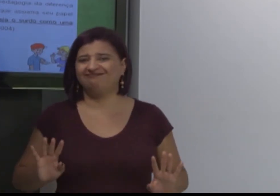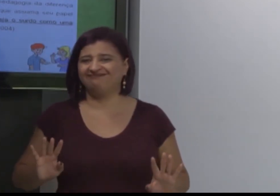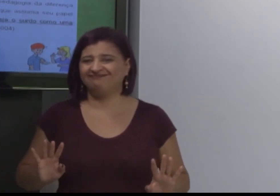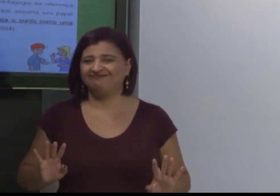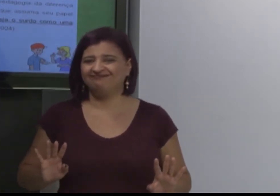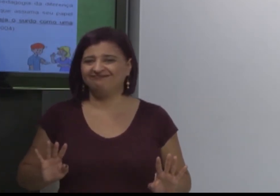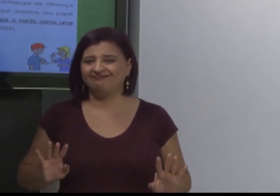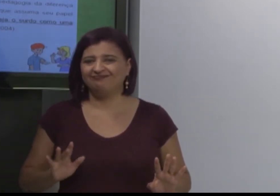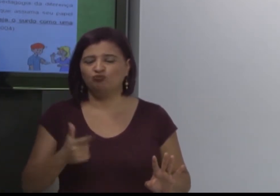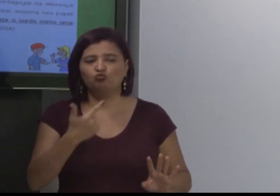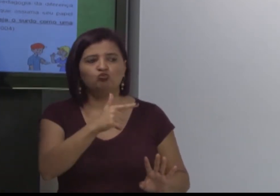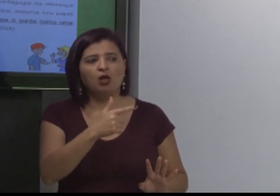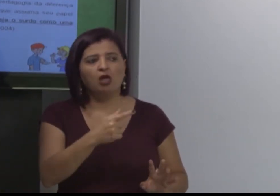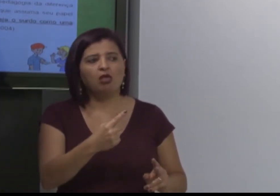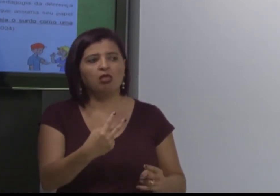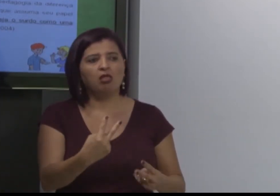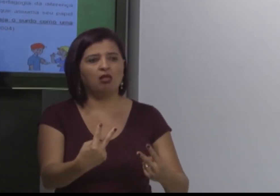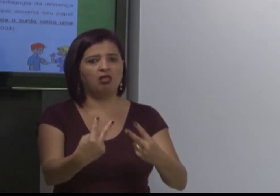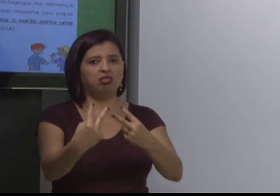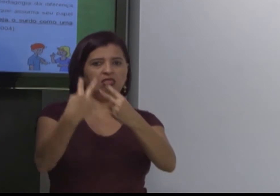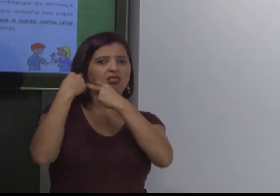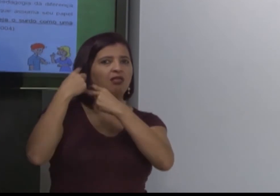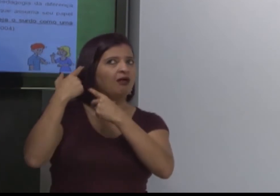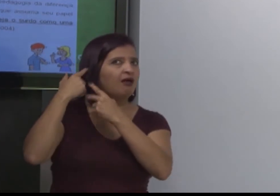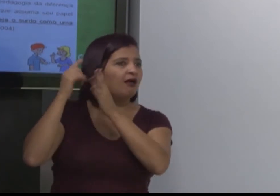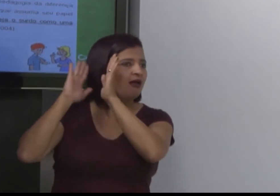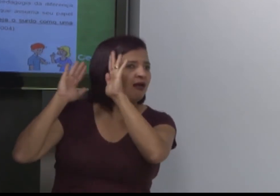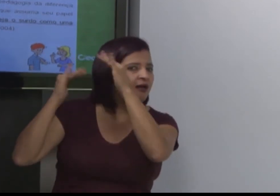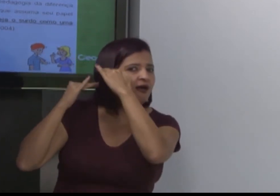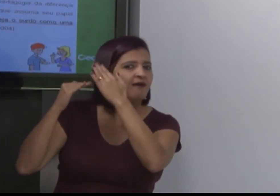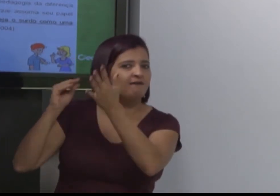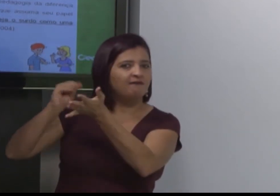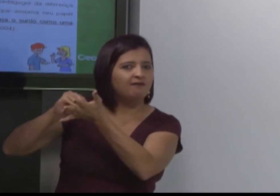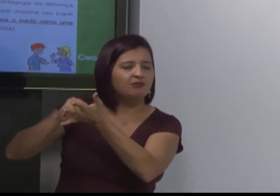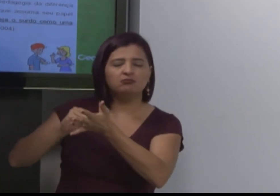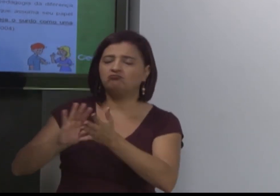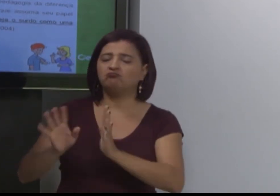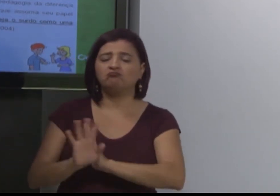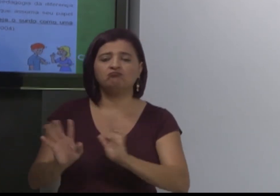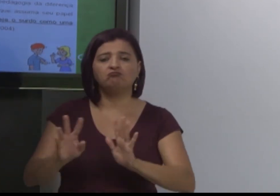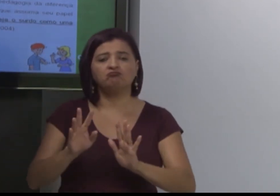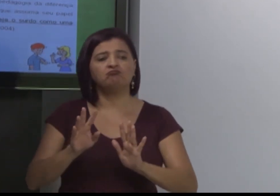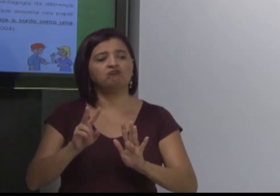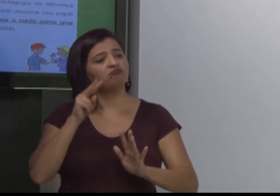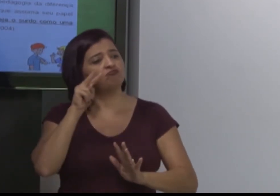nada. Ele é completo. Ele tem uma língua, ele se comunica. É completo.